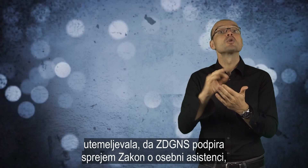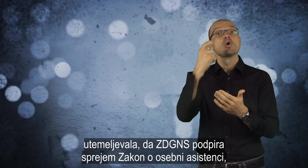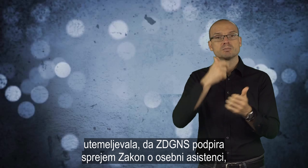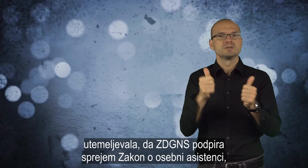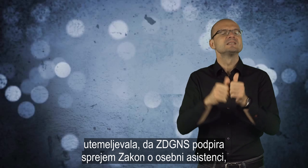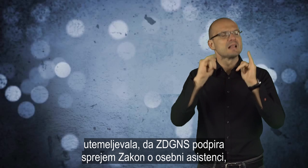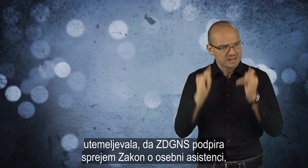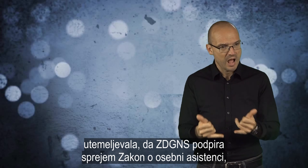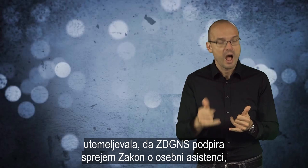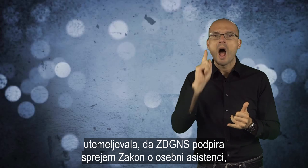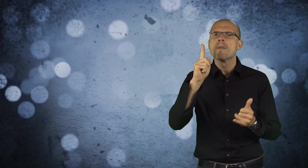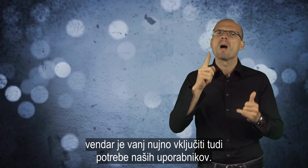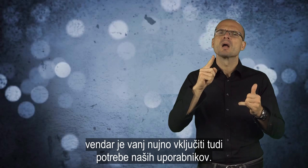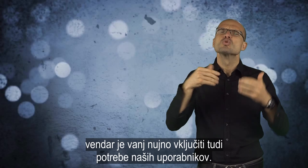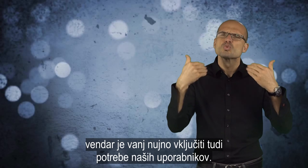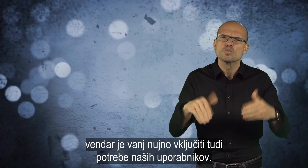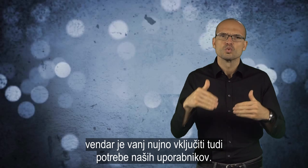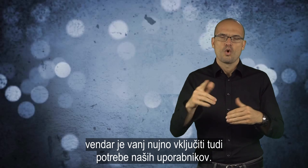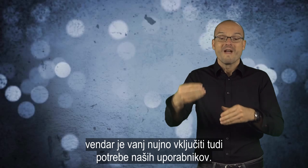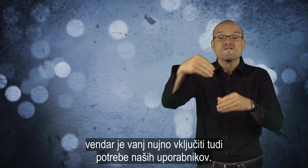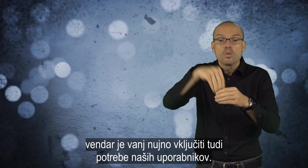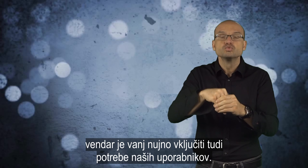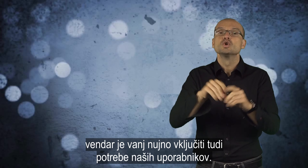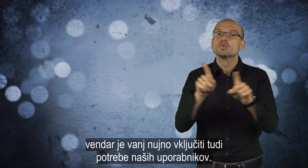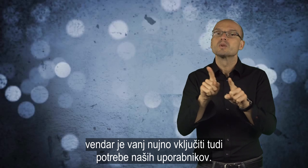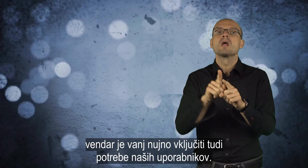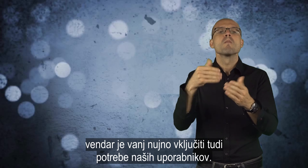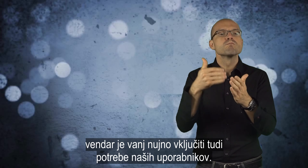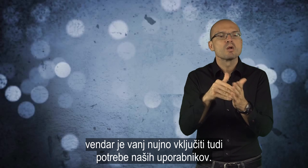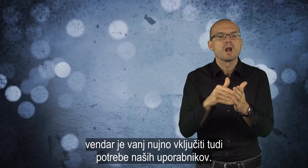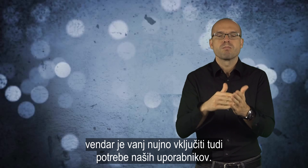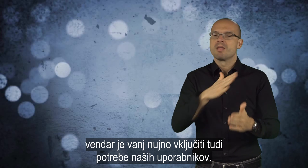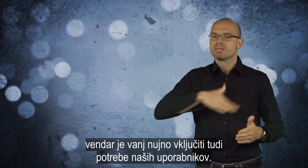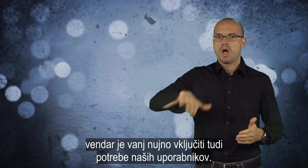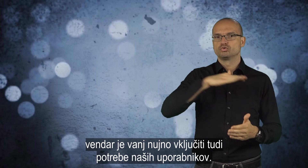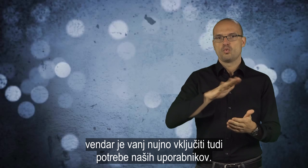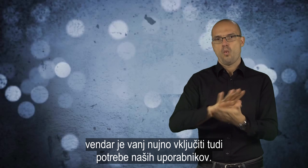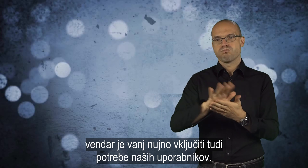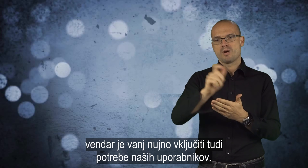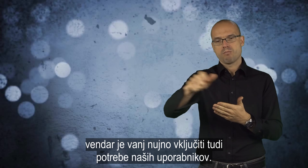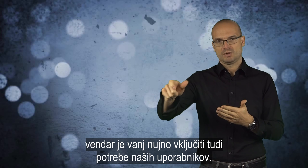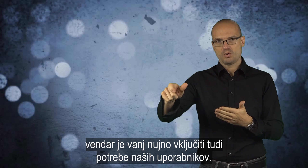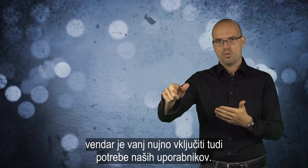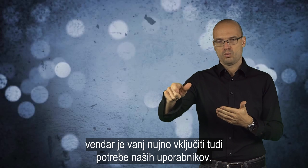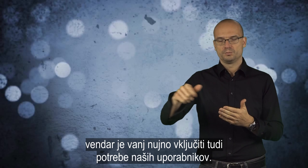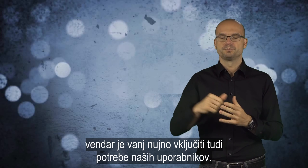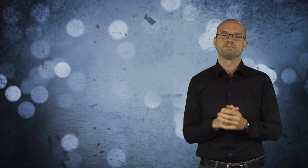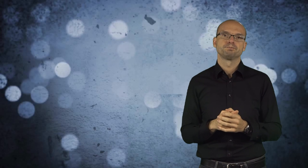o osebni asistenci, vendar je vanj nujno vključiti tudi potrebe naših uporabnikov.